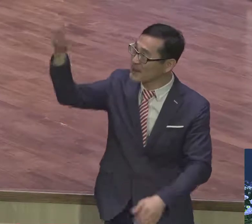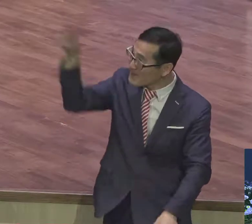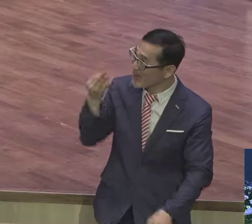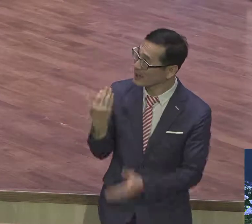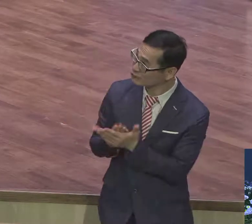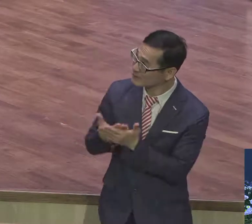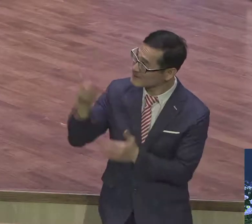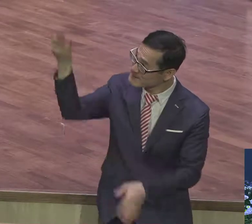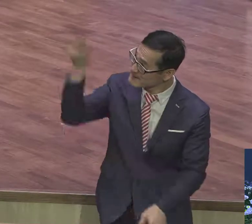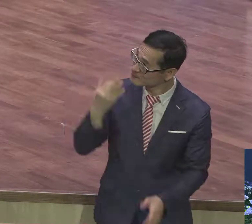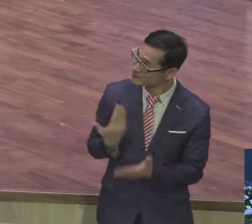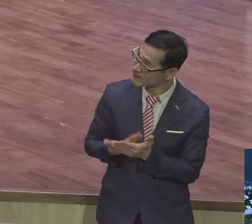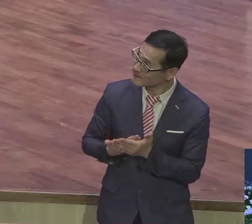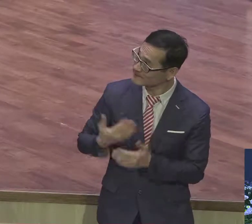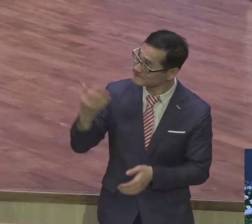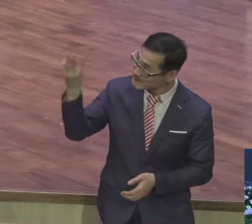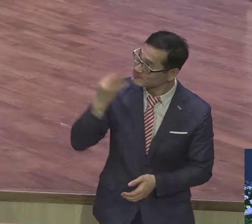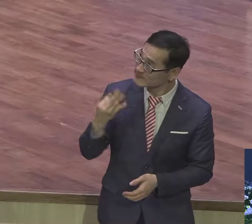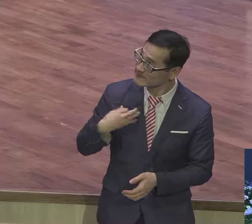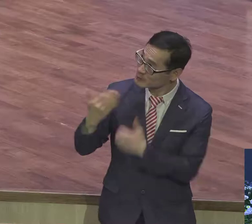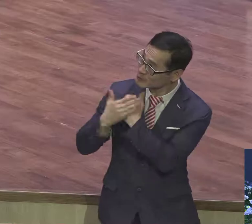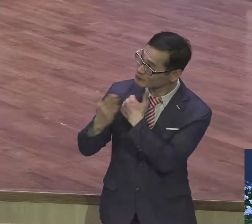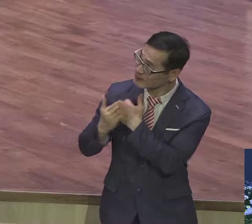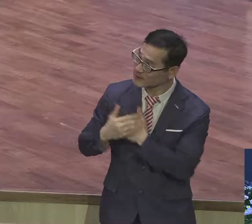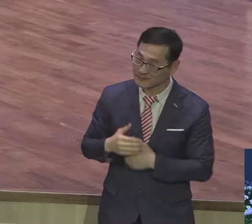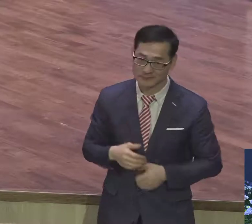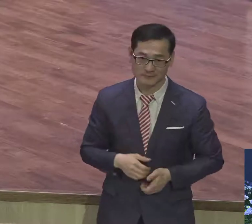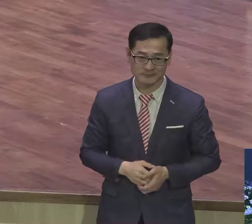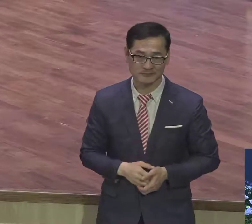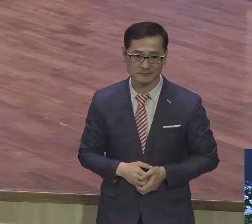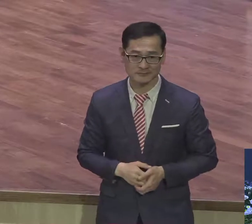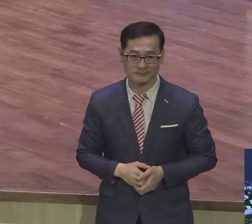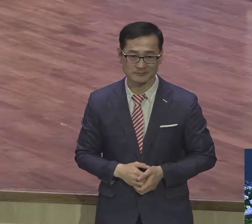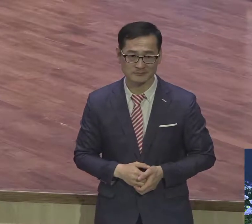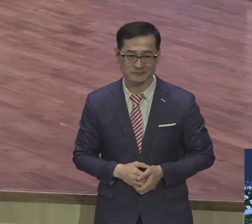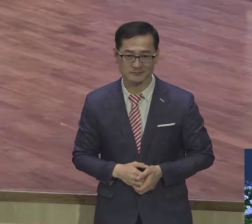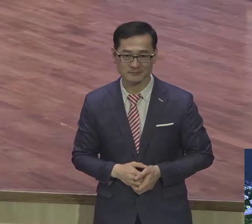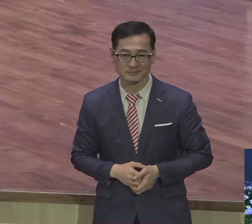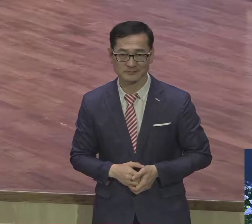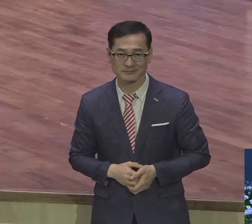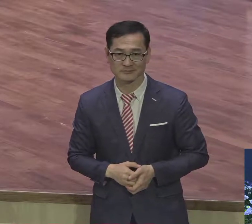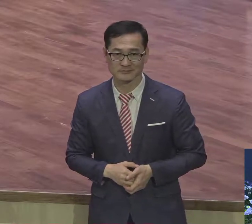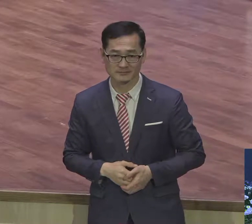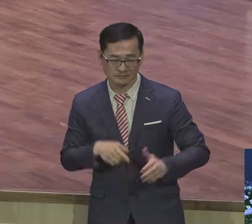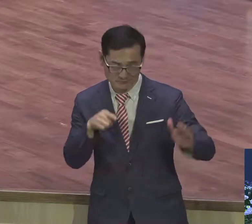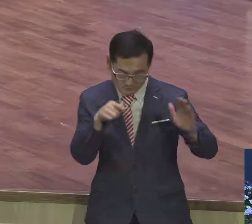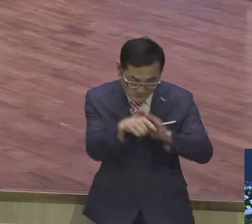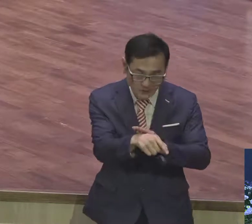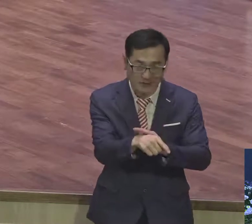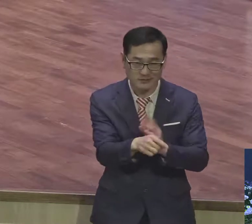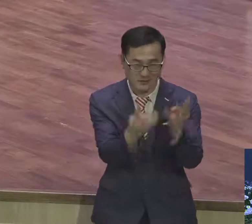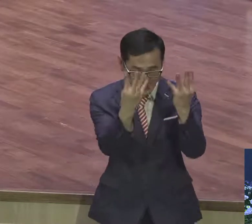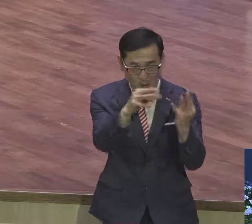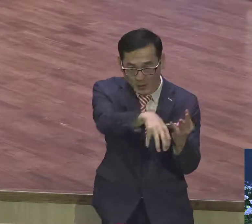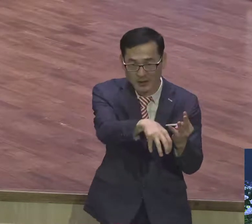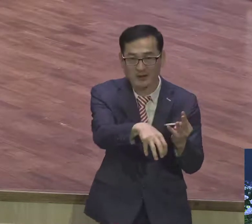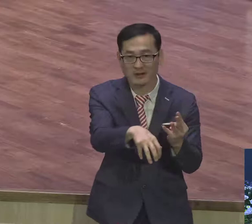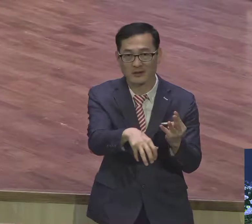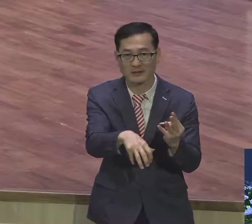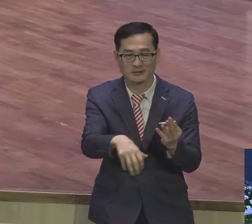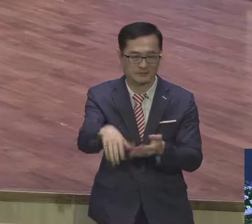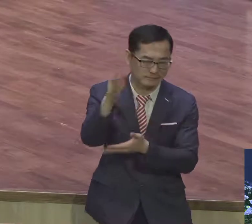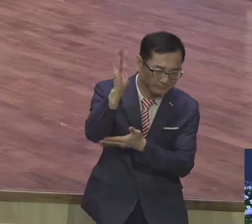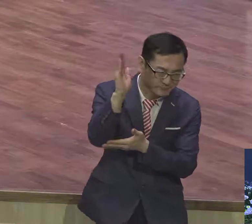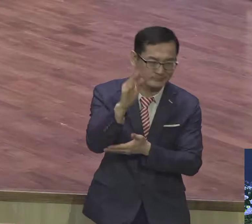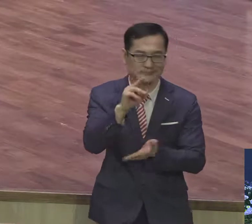그리고 기도하더라고요. 돌리세요. 그리고 들어가는 의자도 없습니다. 2시간 동안 서서 간장하게 하고